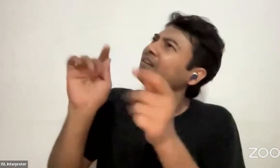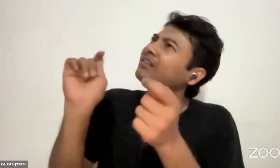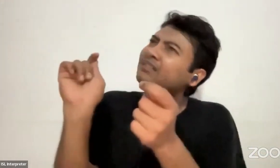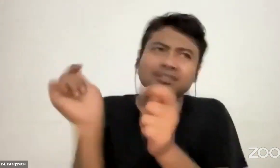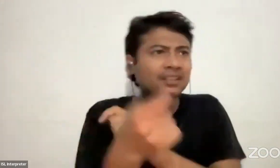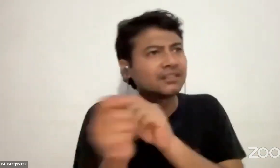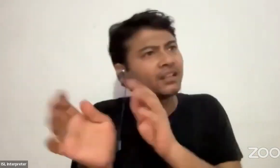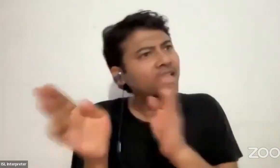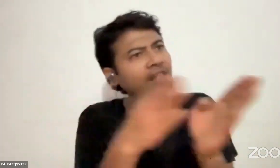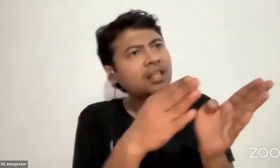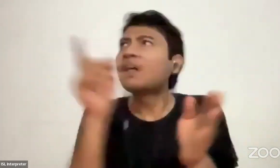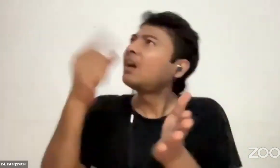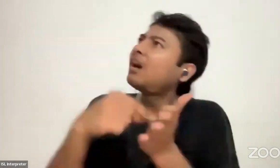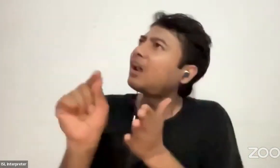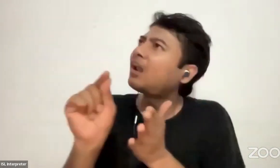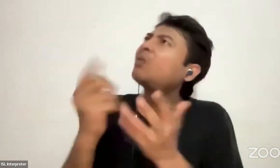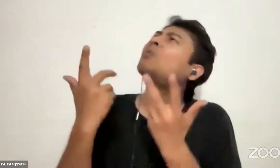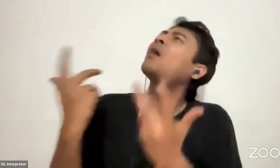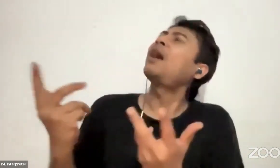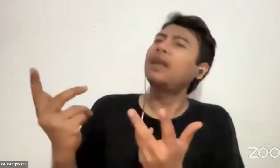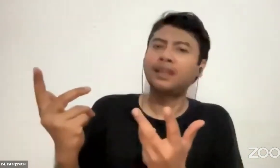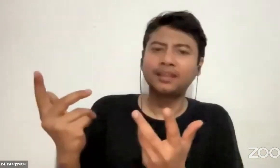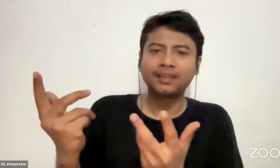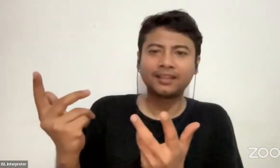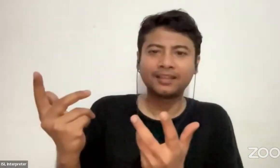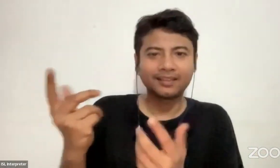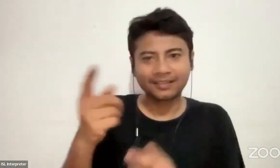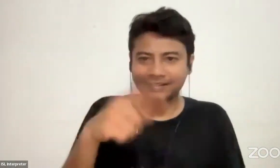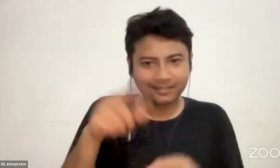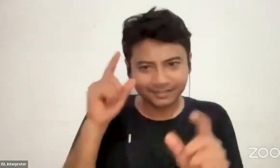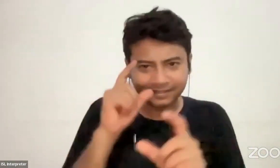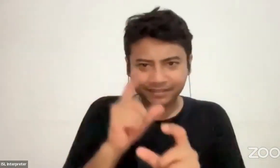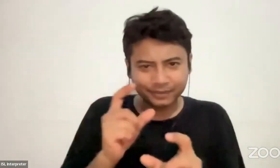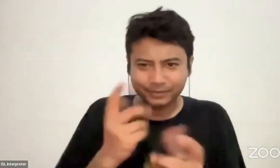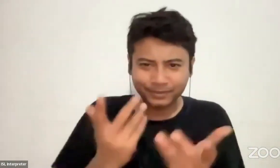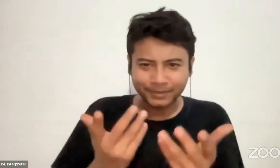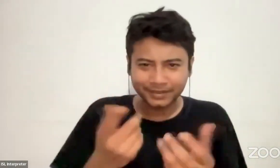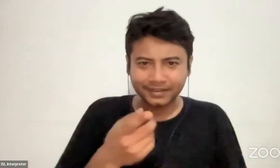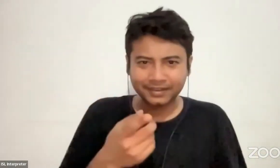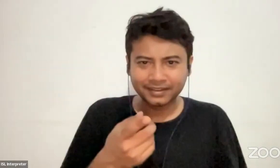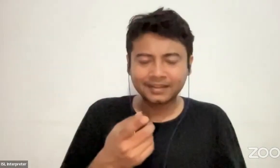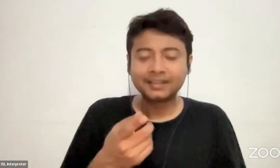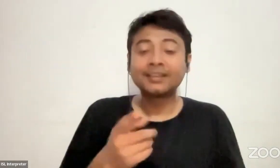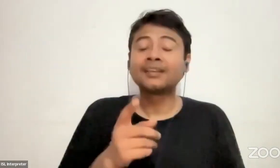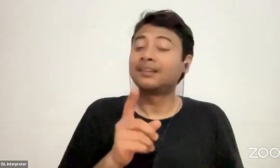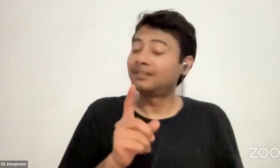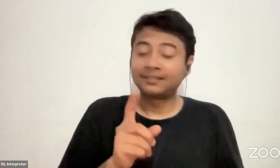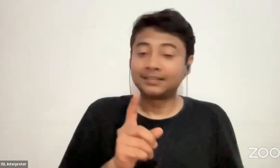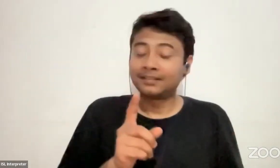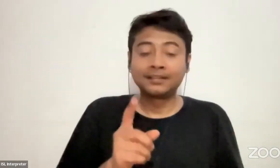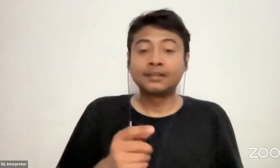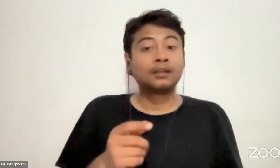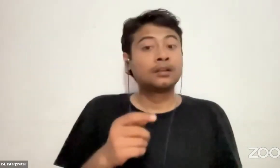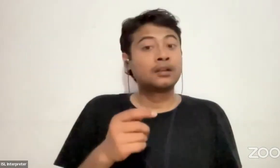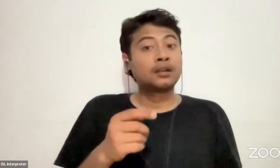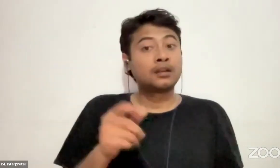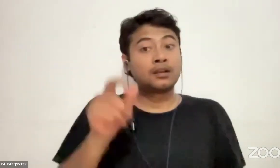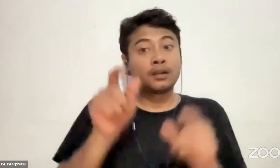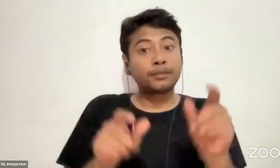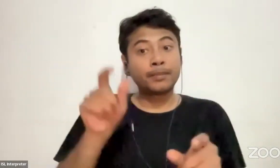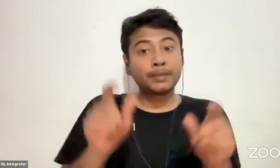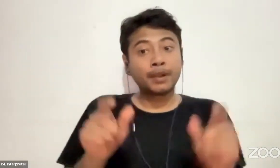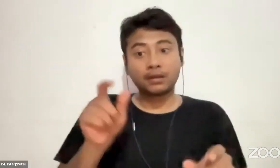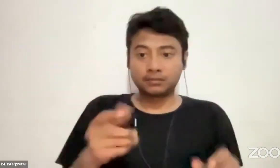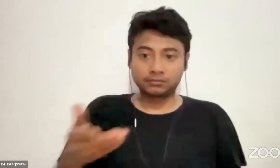पे ये समझने वाली बात है कि अगर किसी व्यक्ति की कहीं भी किसी भी स्पिरिचुअल अथॉरिटी